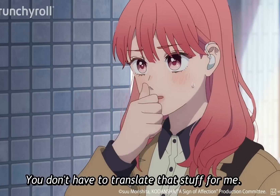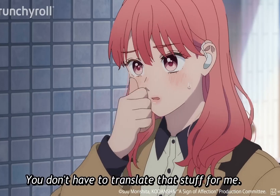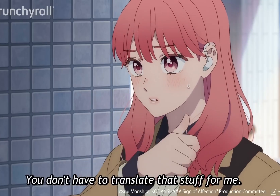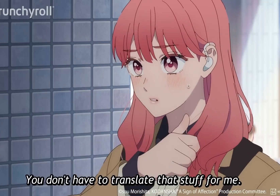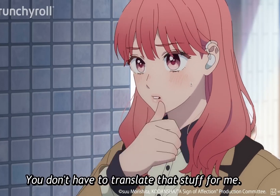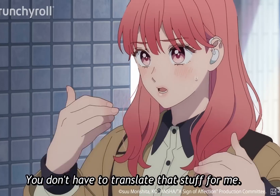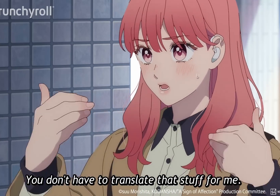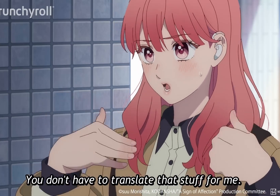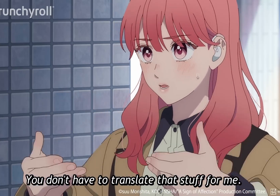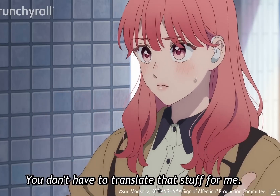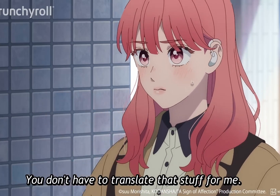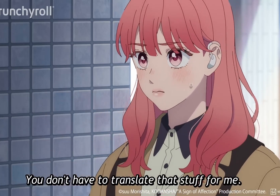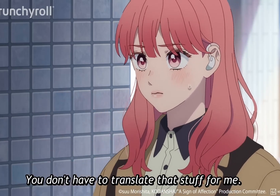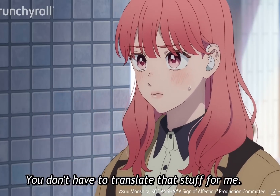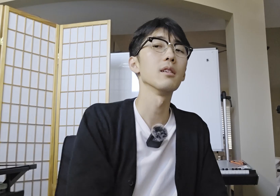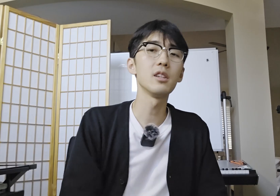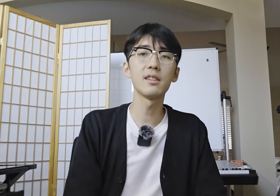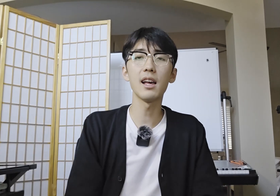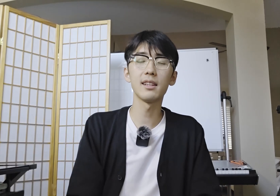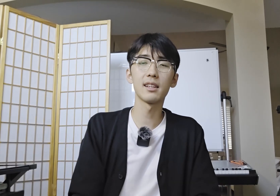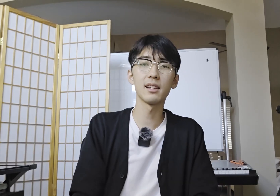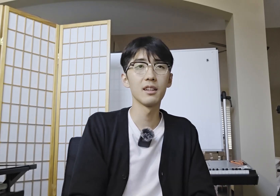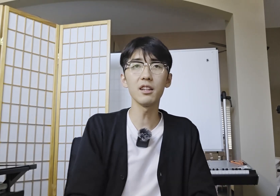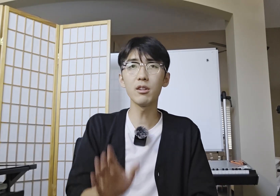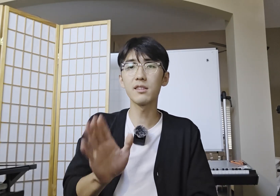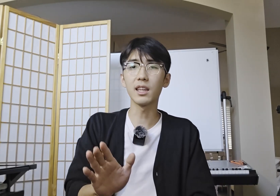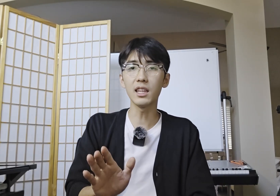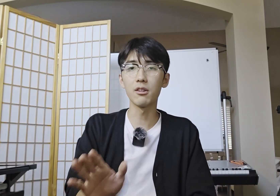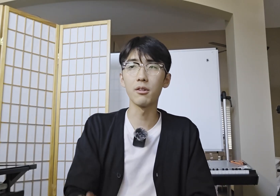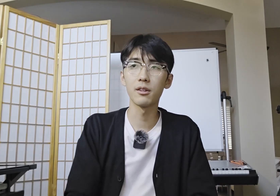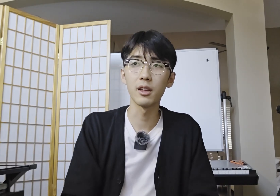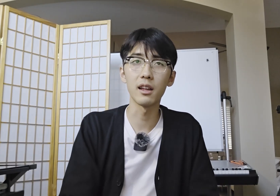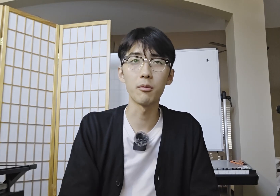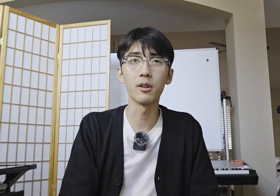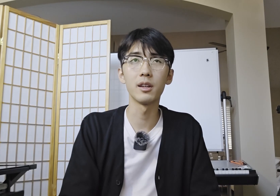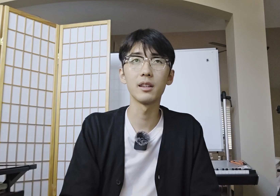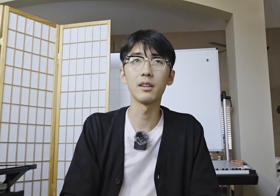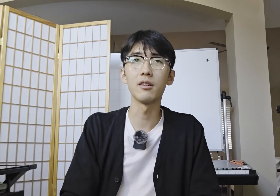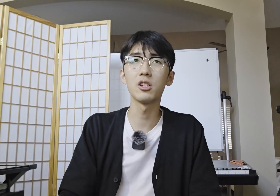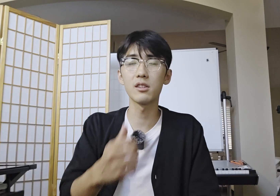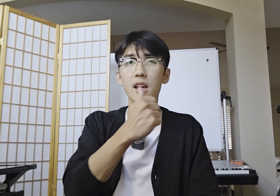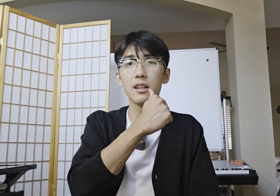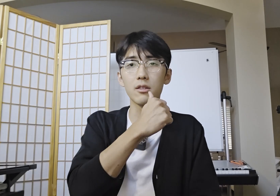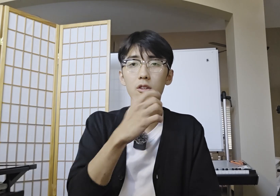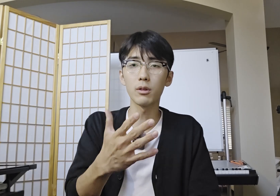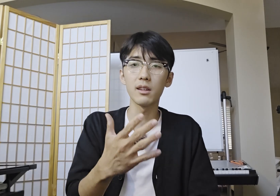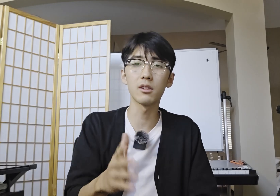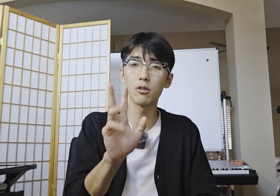いいよ、そんなの訳さなくて。 So she says, she didn't really say iyo in that one. She just said, so the two sign